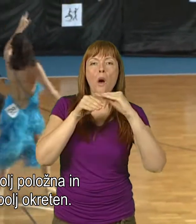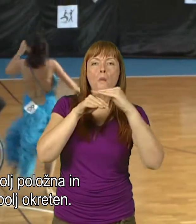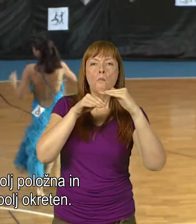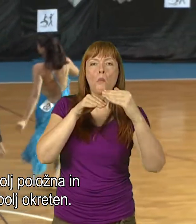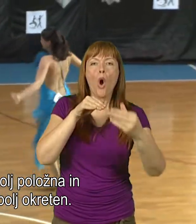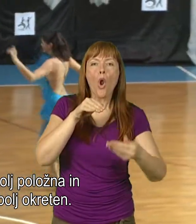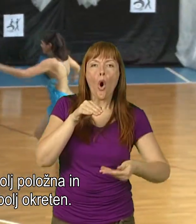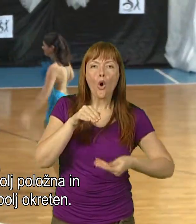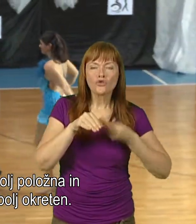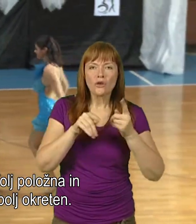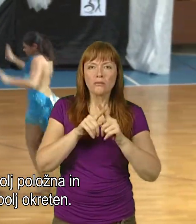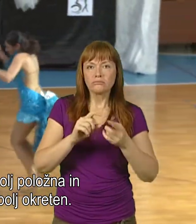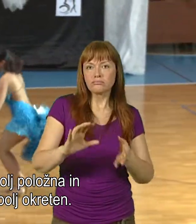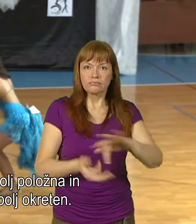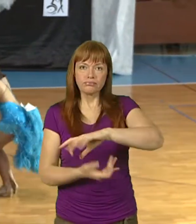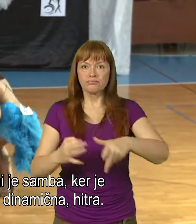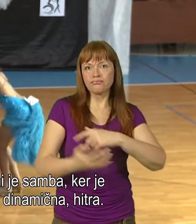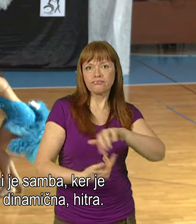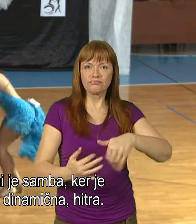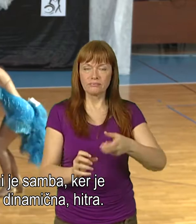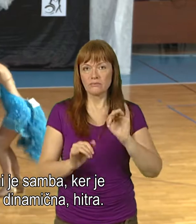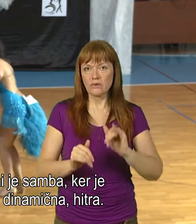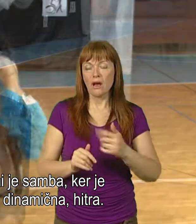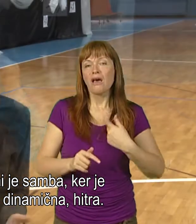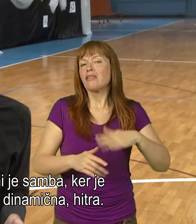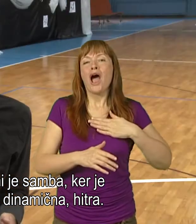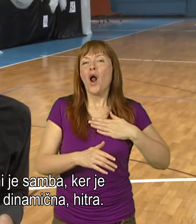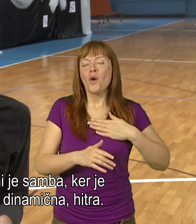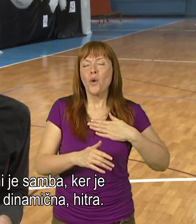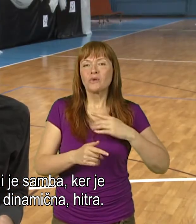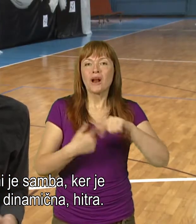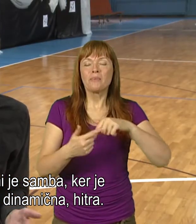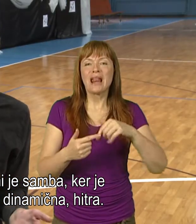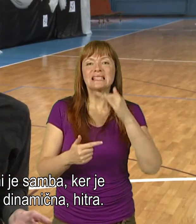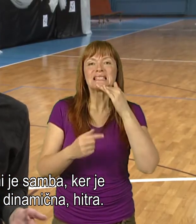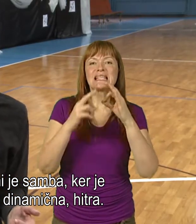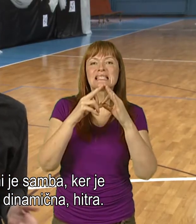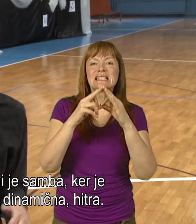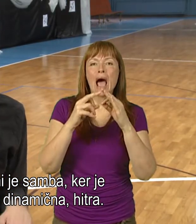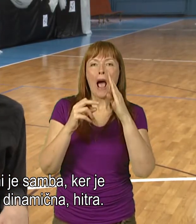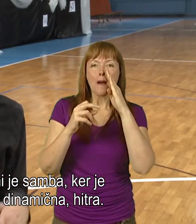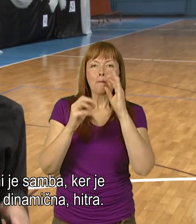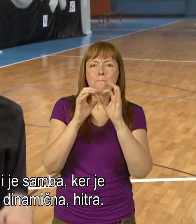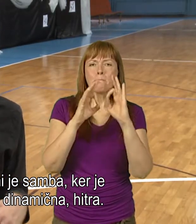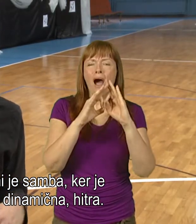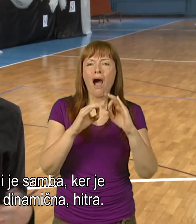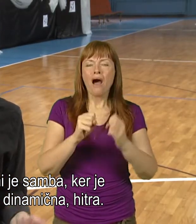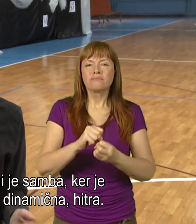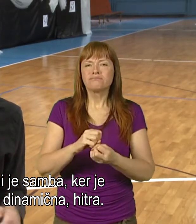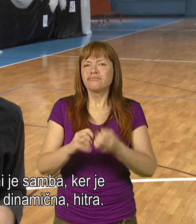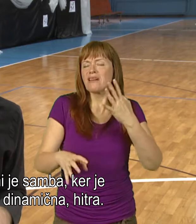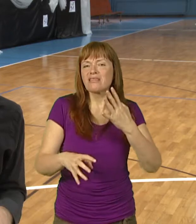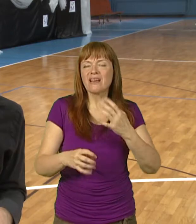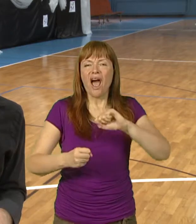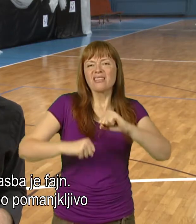in da je čim bolj okretana. Najljubši ples mi je recimo samba, ki je taka zelo energična, dinamična,